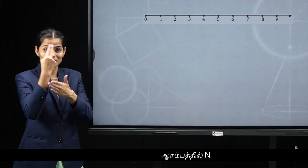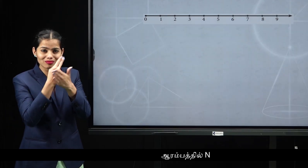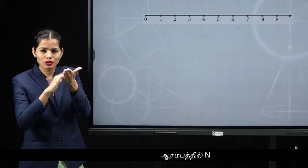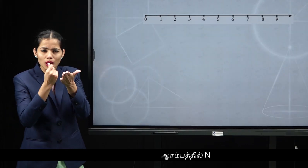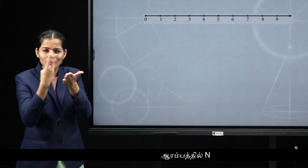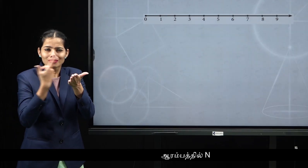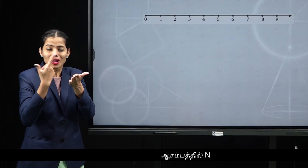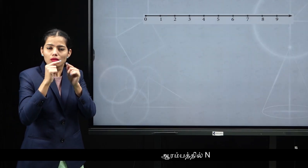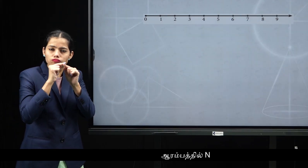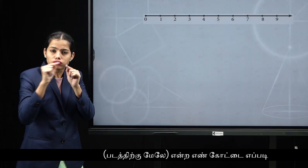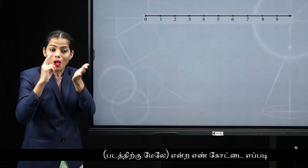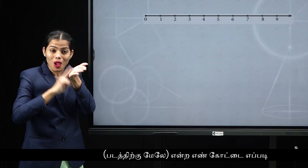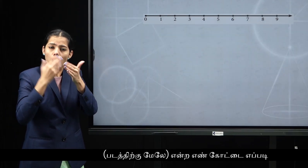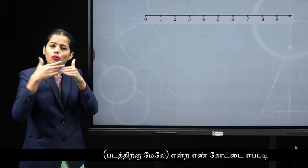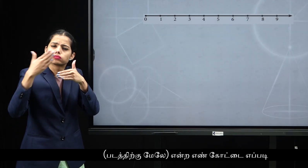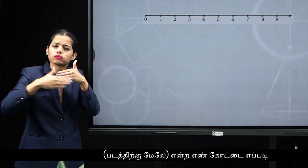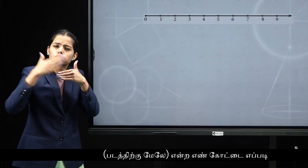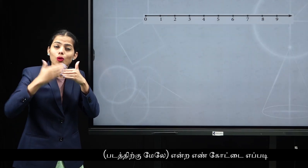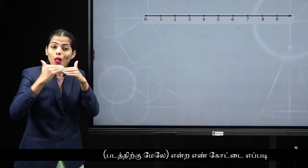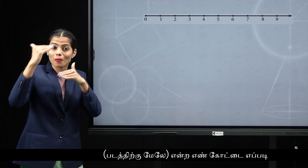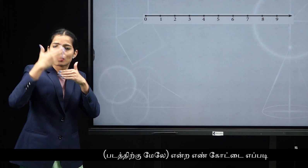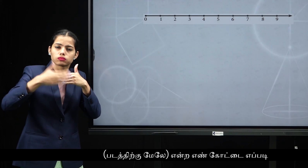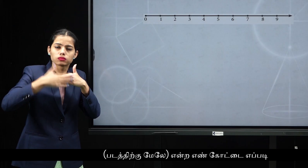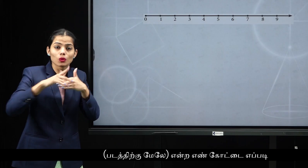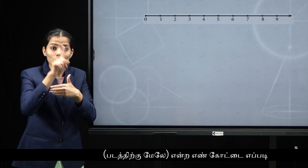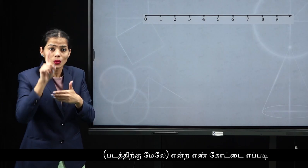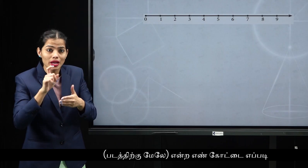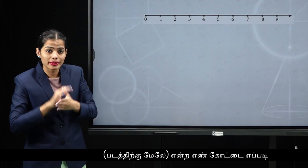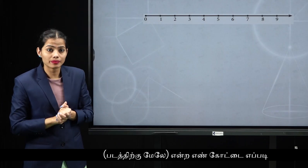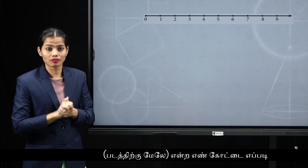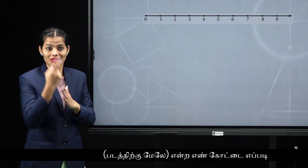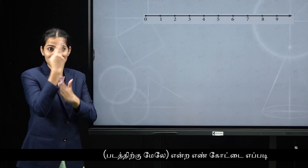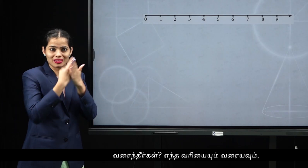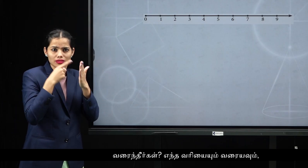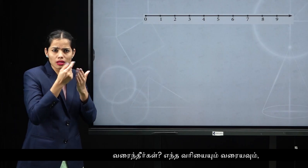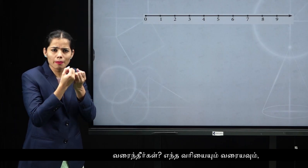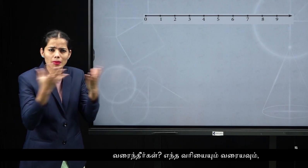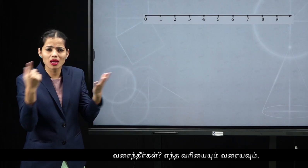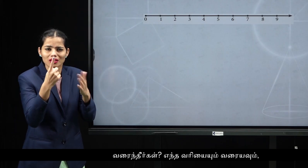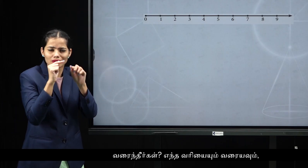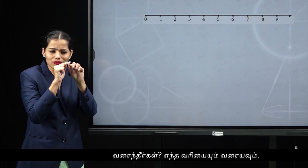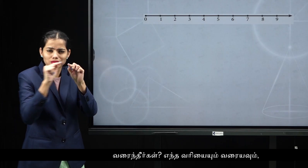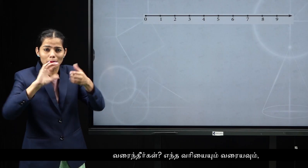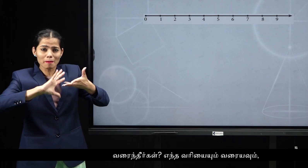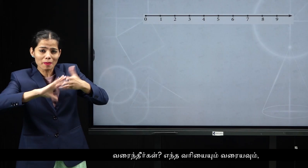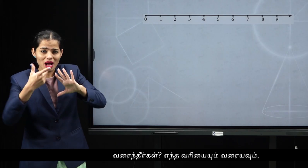ஆரம்பத்தில் எண், அதாவது படத்திற்கு மேலே என்ற எண்கோட்டை எப்படி வரைந்தீர்கள்? எந்த